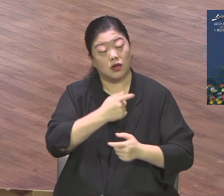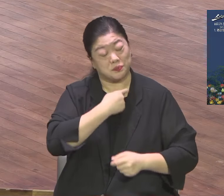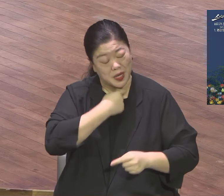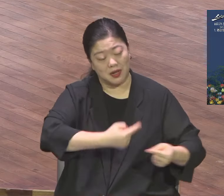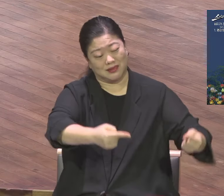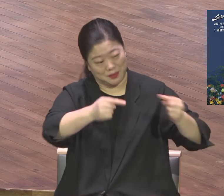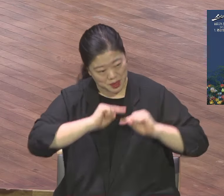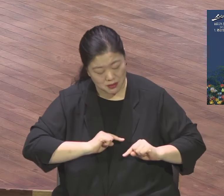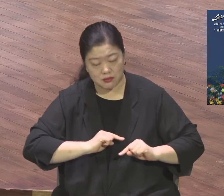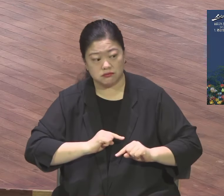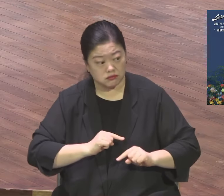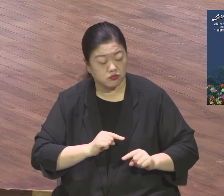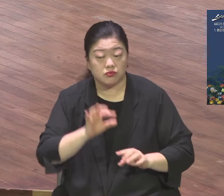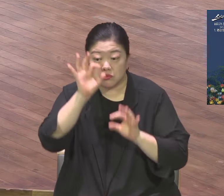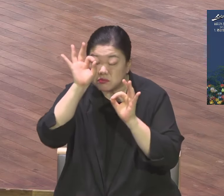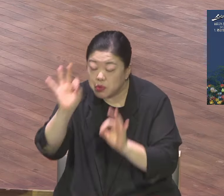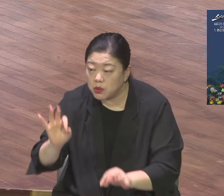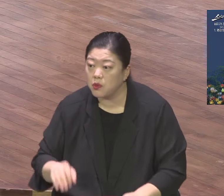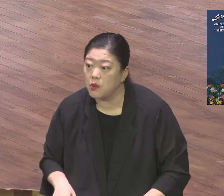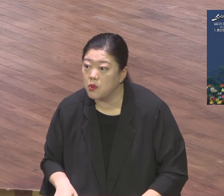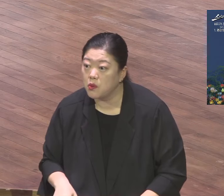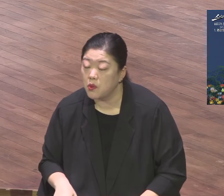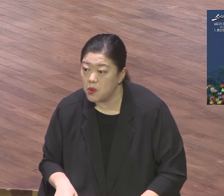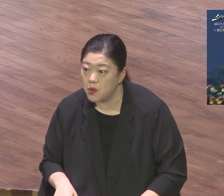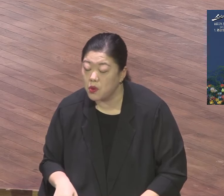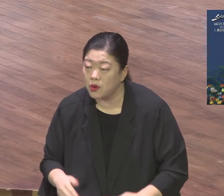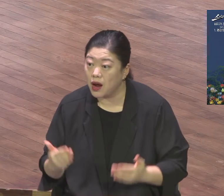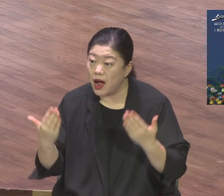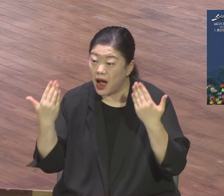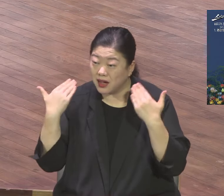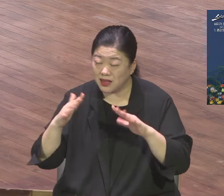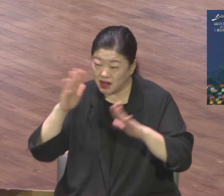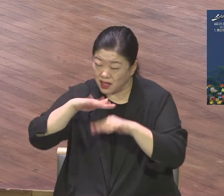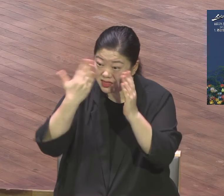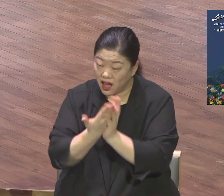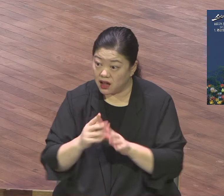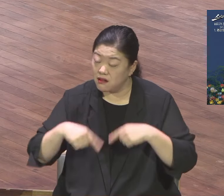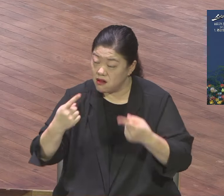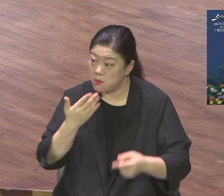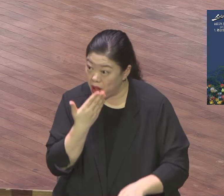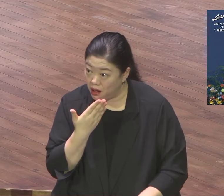되니까. 오늘 전교 마라톤 대회. 그래.